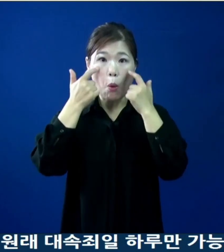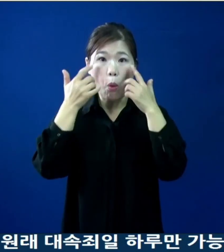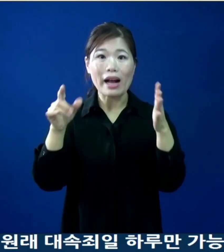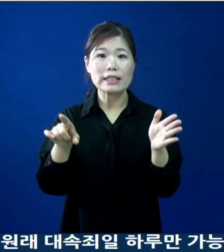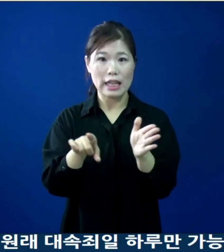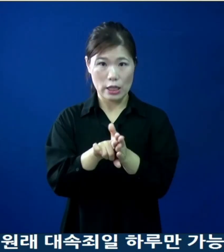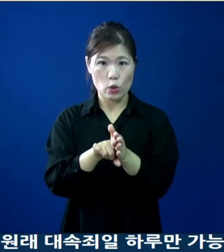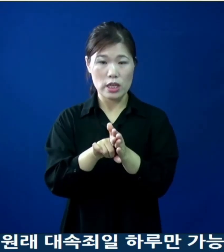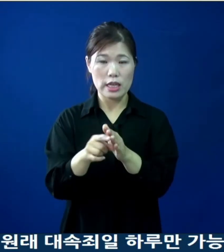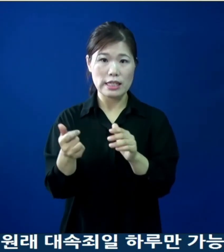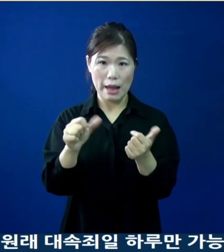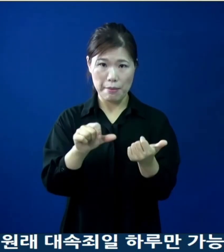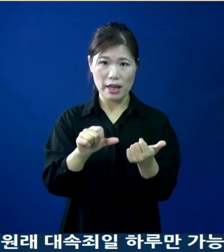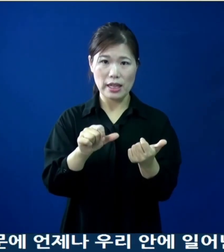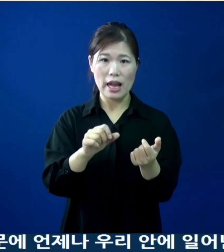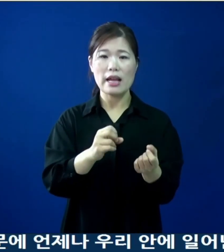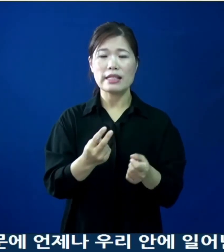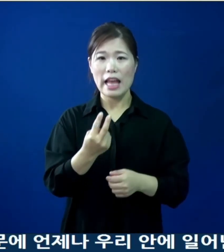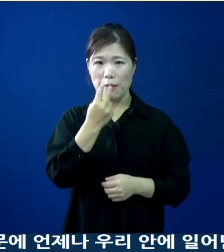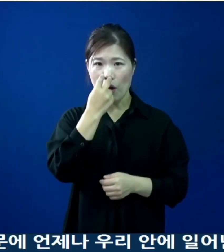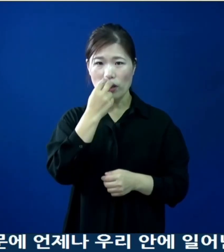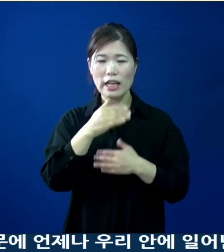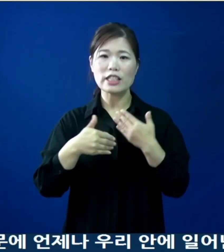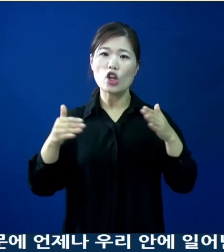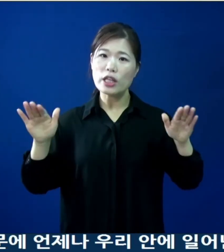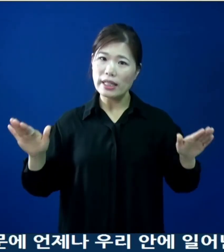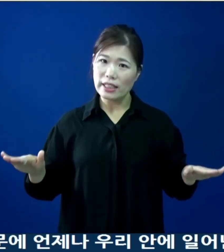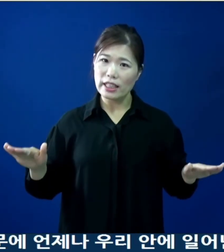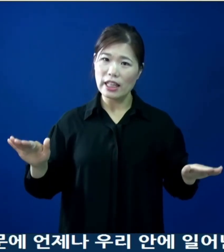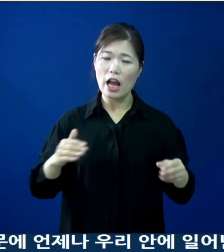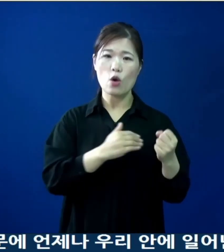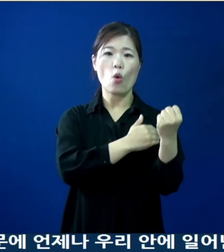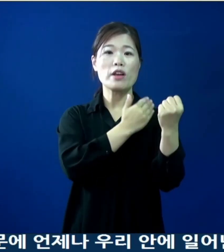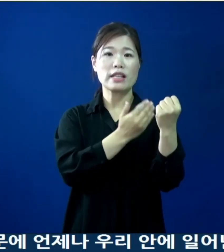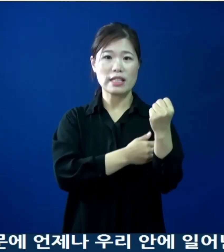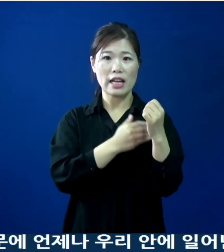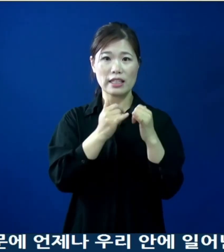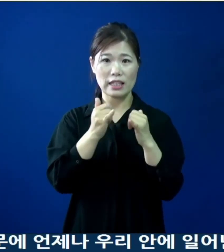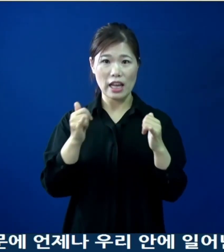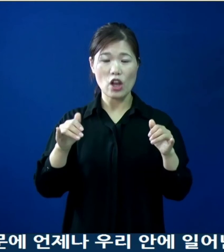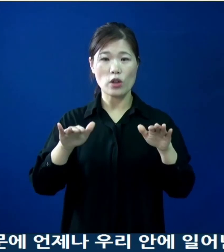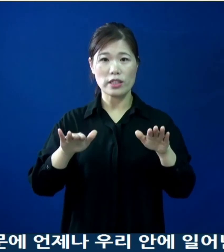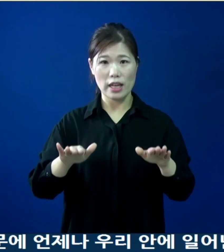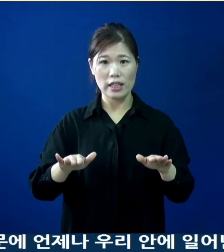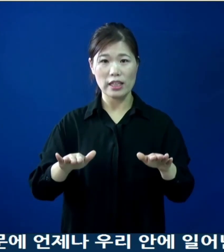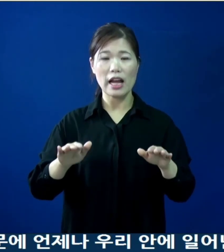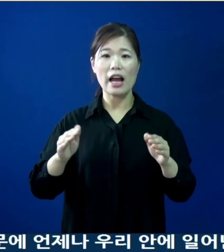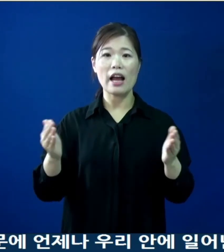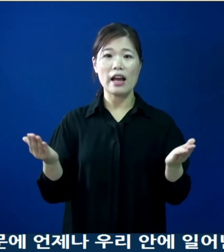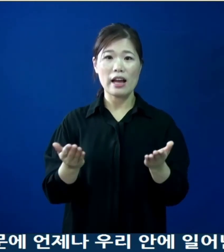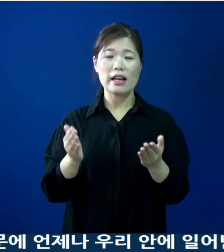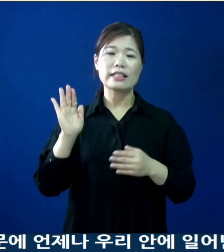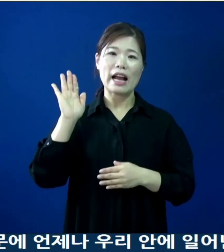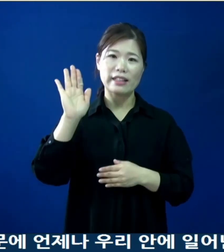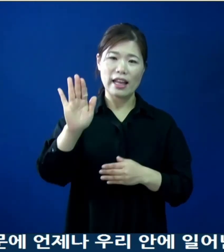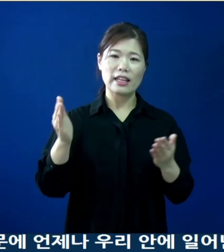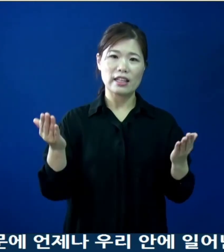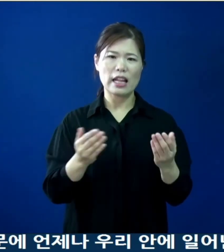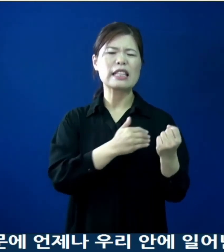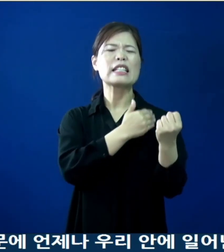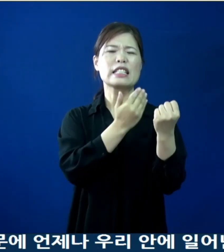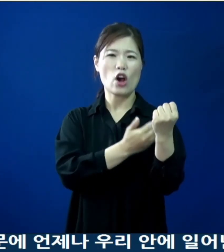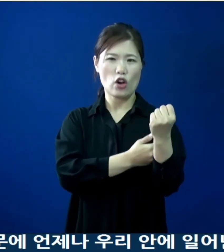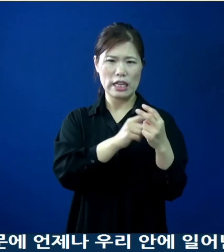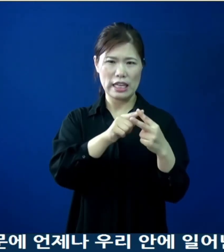확신하노니 사망이나 생명이나 천사들이나 권세자들이나 현재일이나 장래일이나 능력이나,